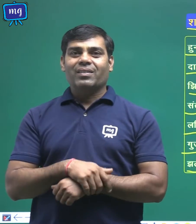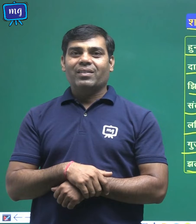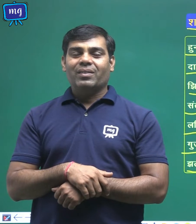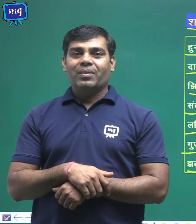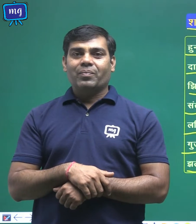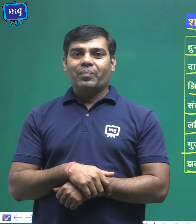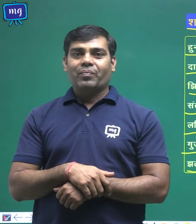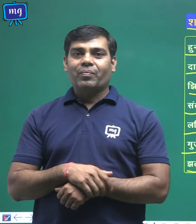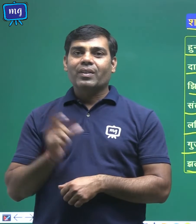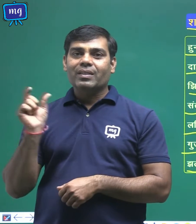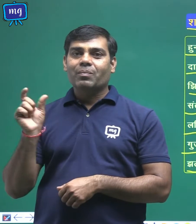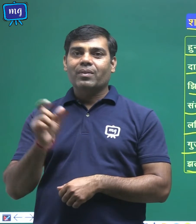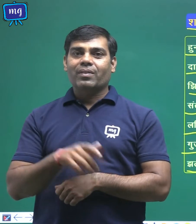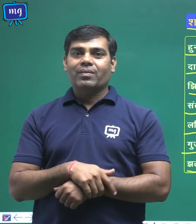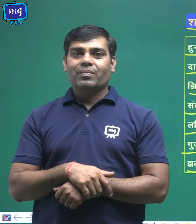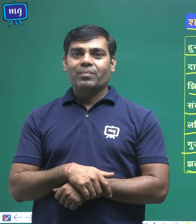शब्द है